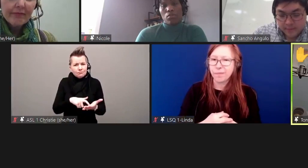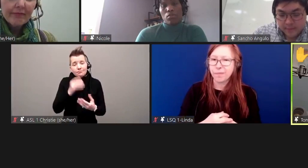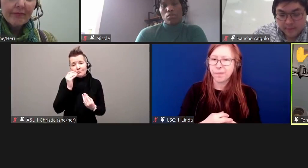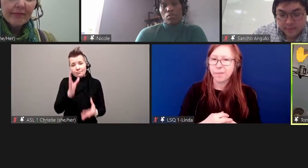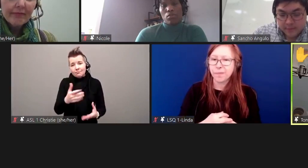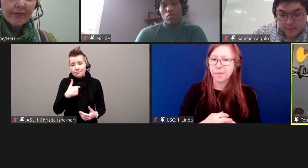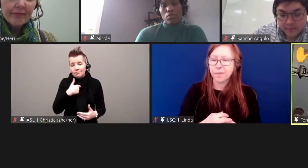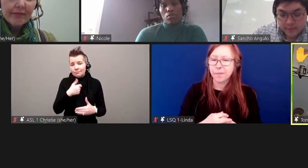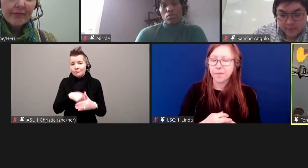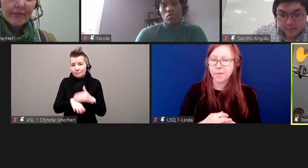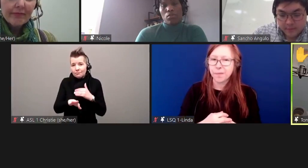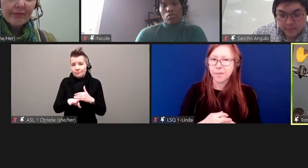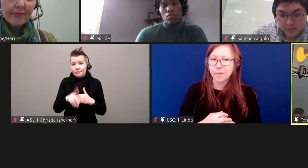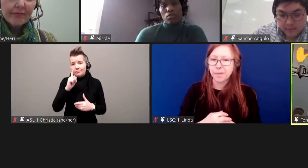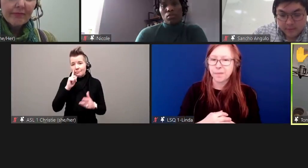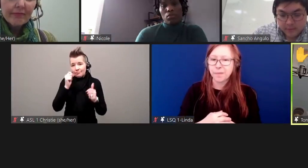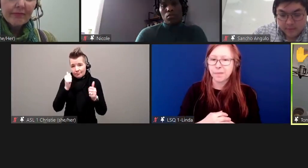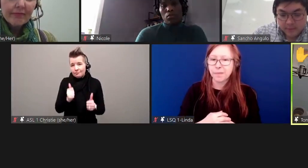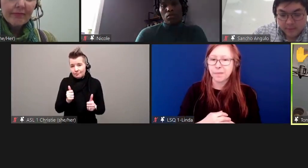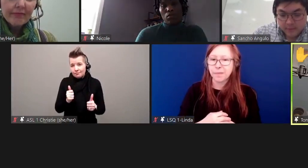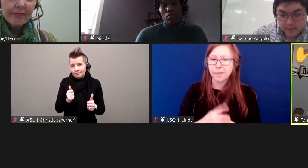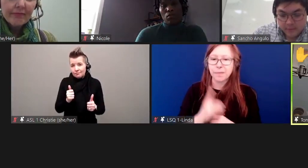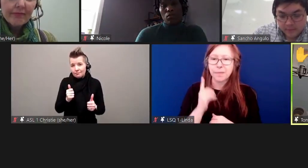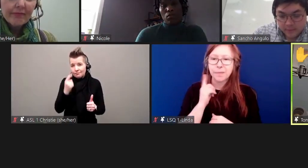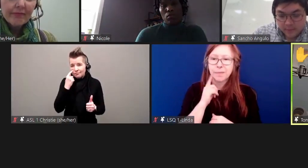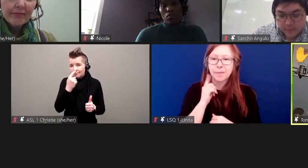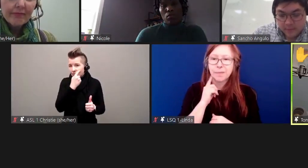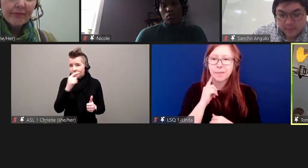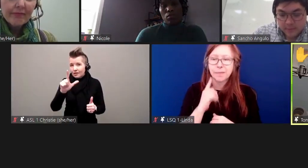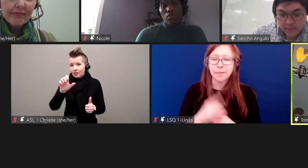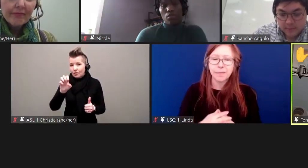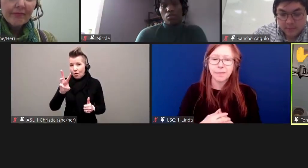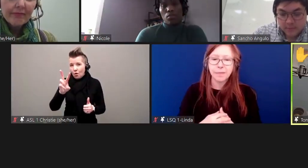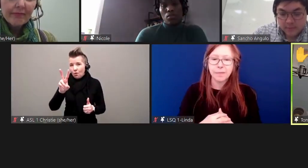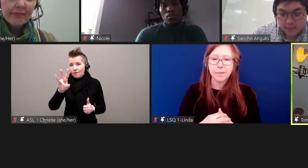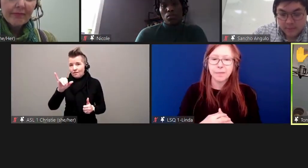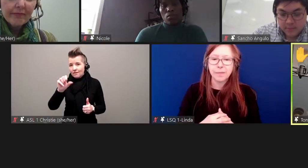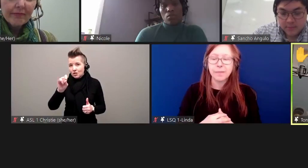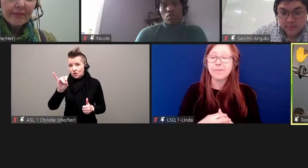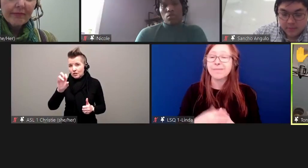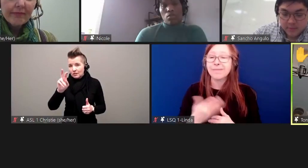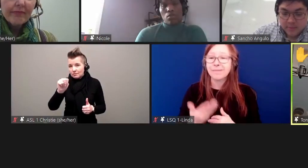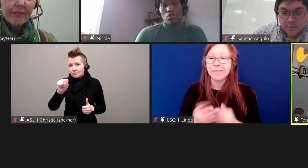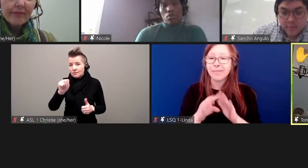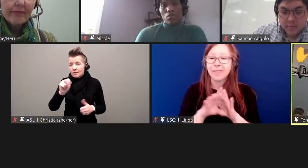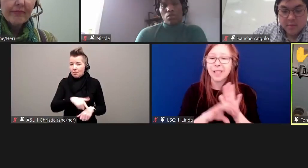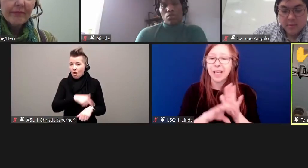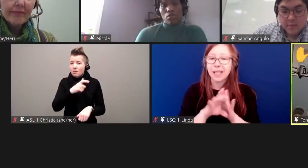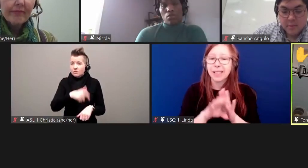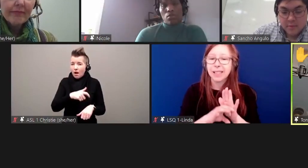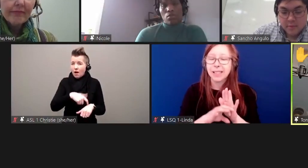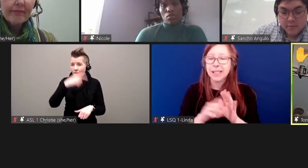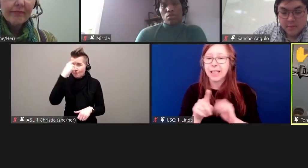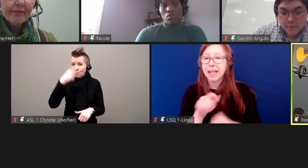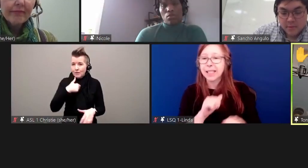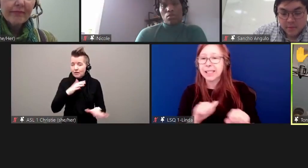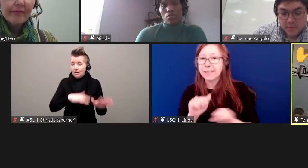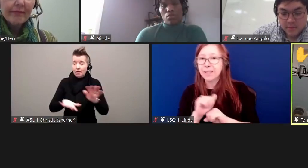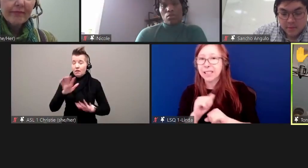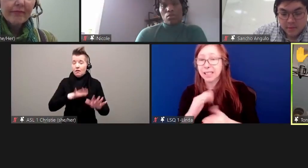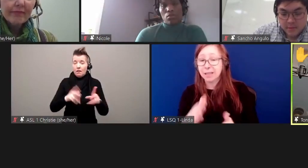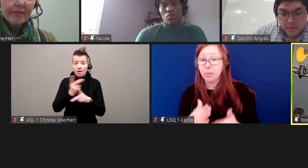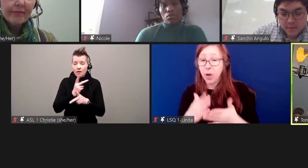Et puis, avant de découvrir que cette caractéristique, cette limitation d'activité avait forgé mon